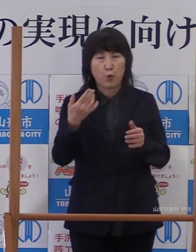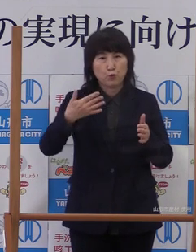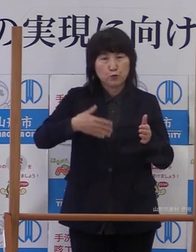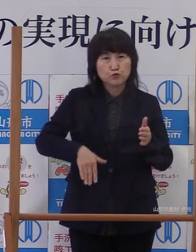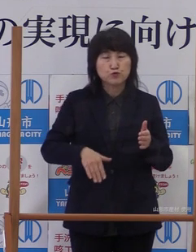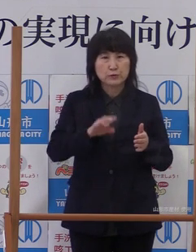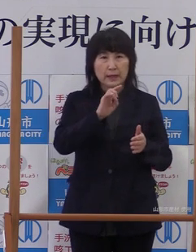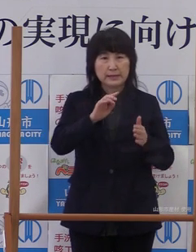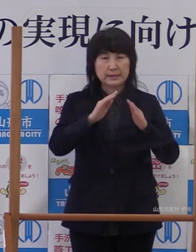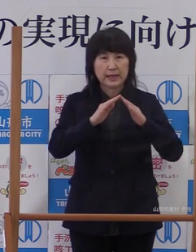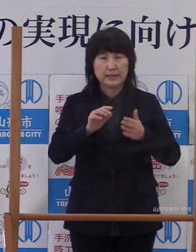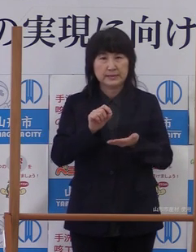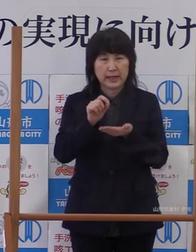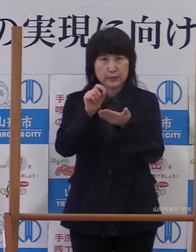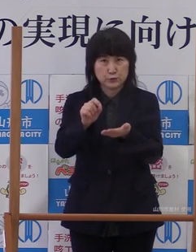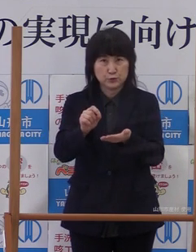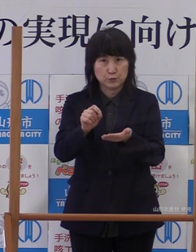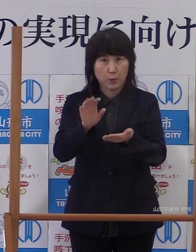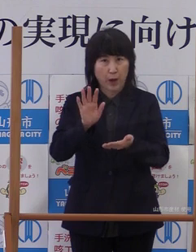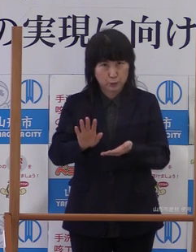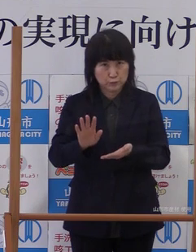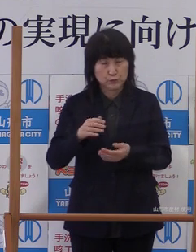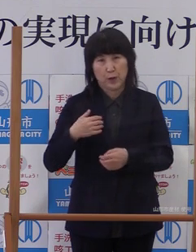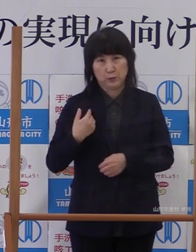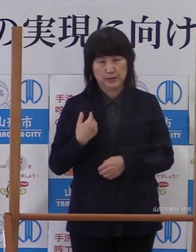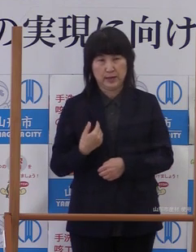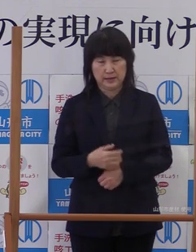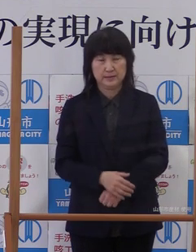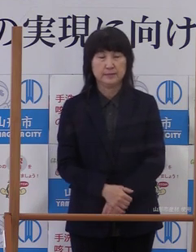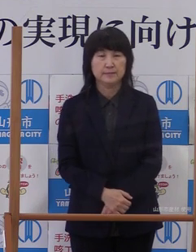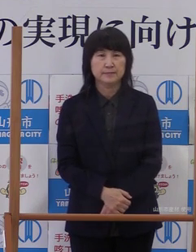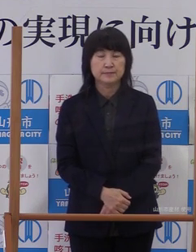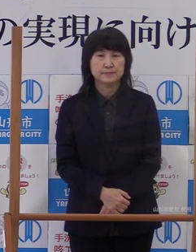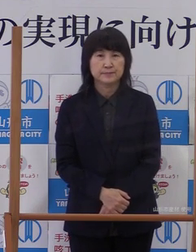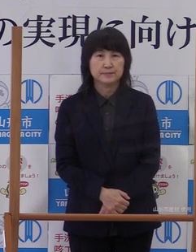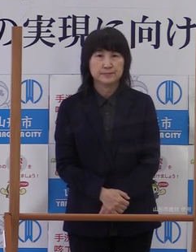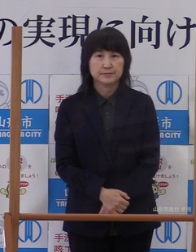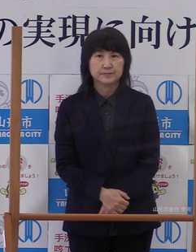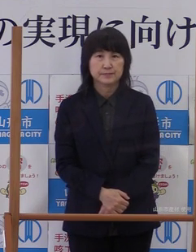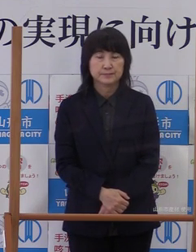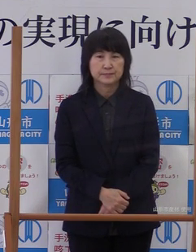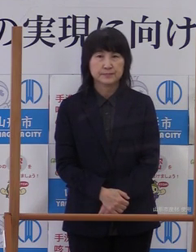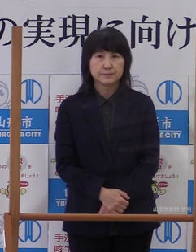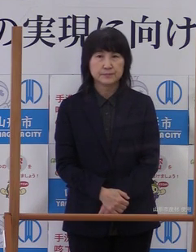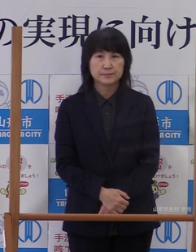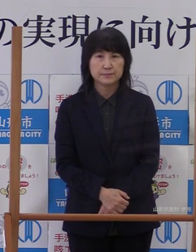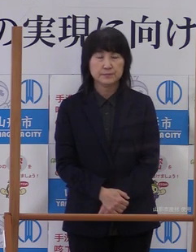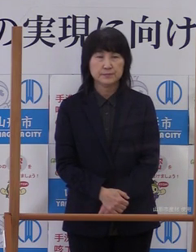議会に提出するといったようなことはあり得るとは思っております。